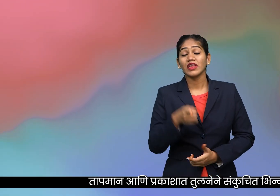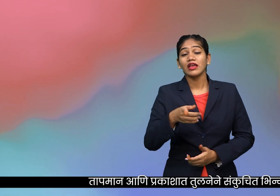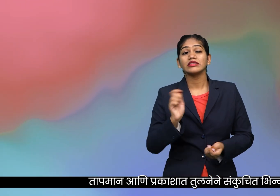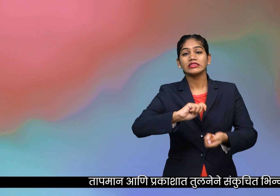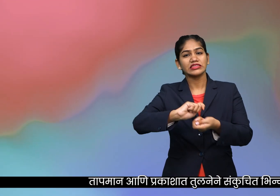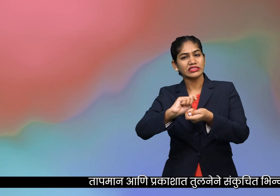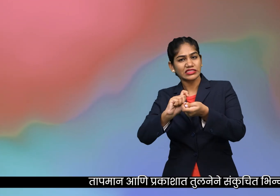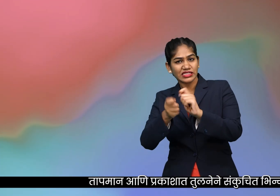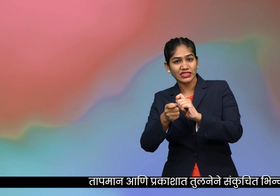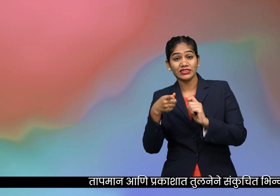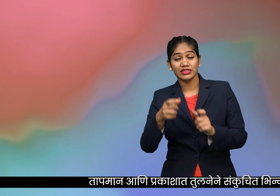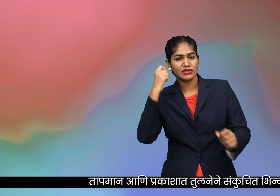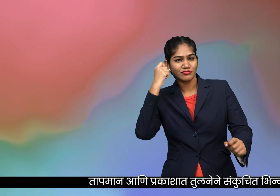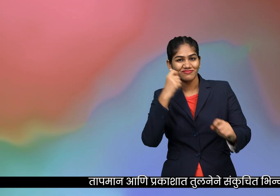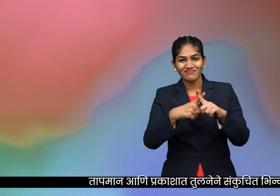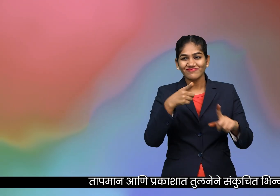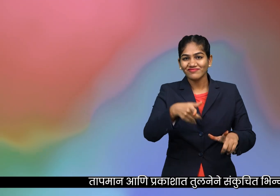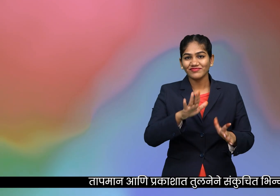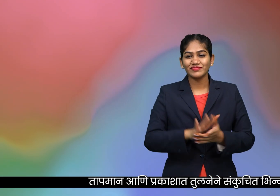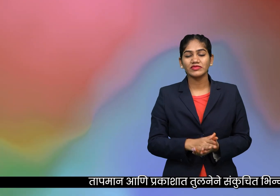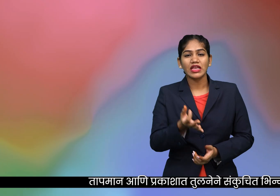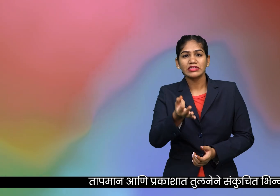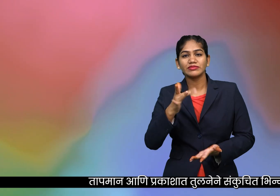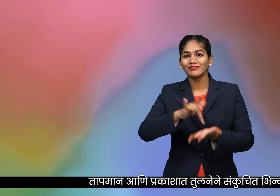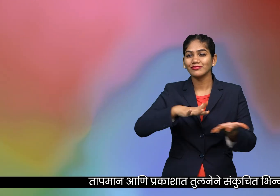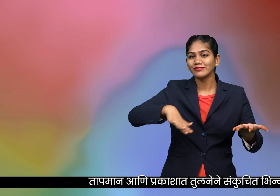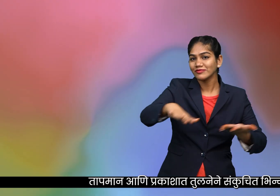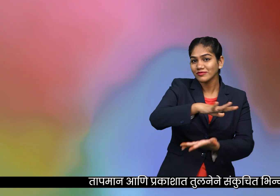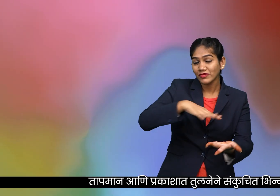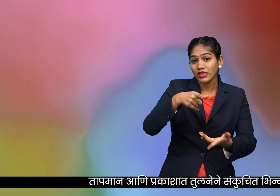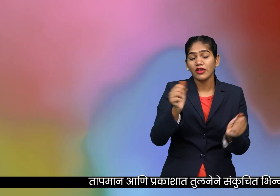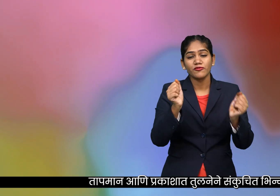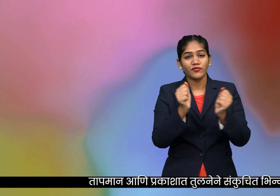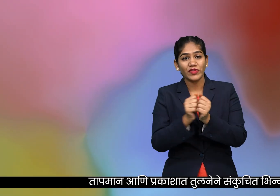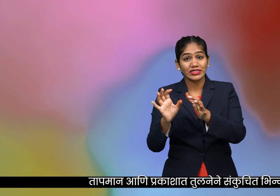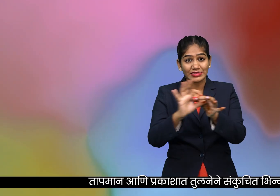तापमान आणि प्रकाशात तुलनेने संकुचित भिन्नतेसह